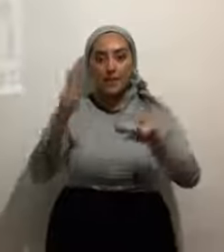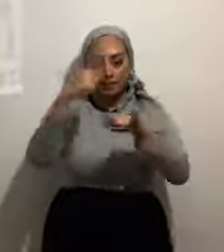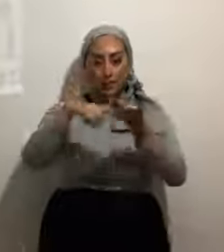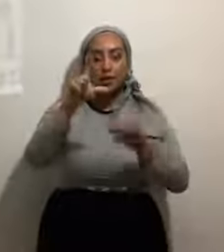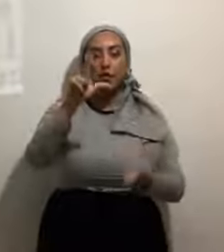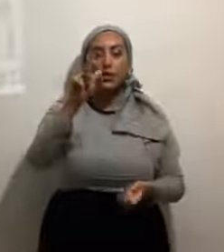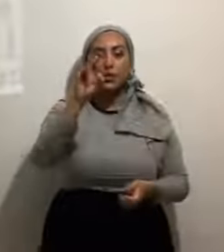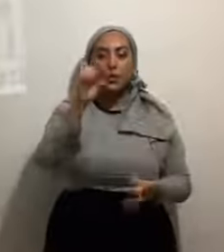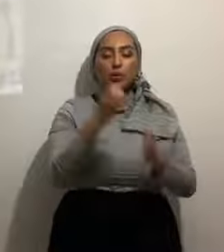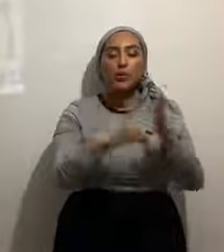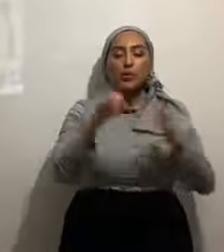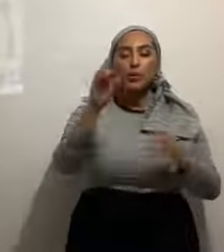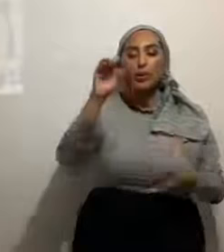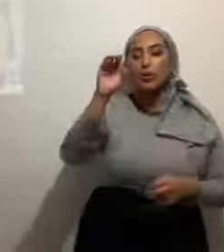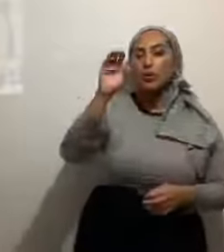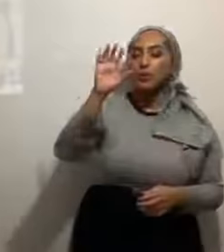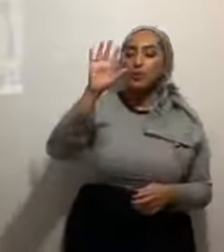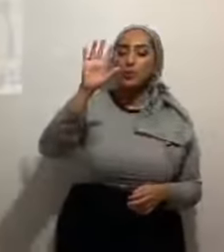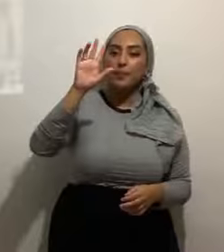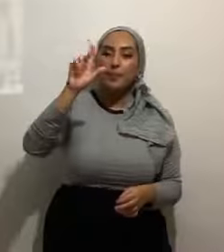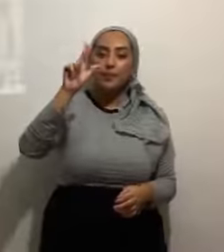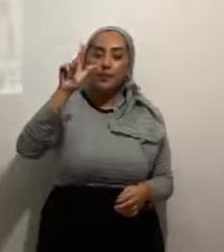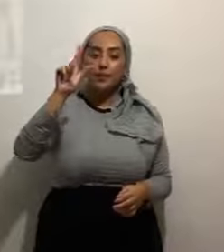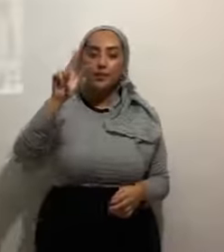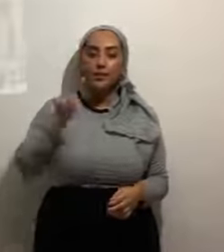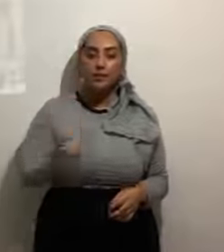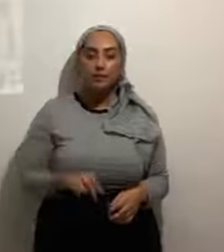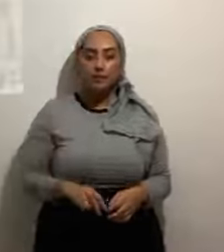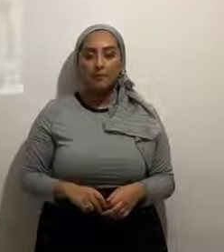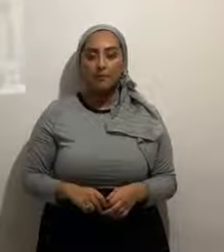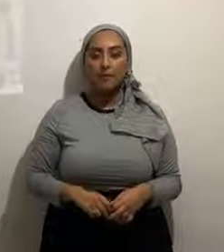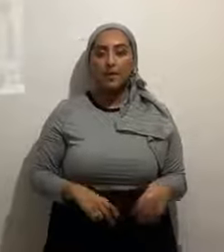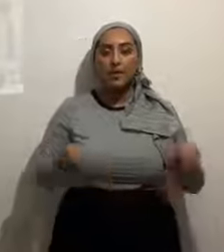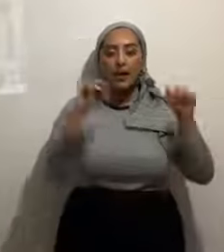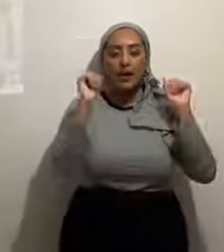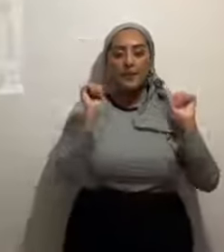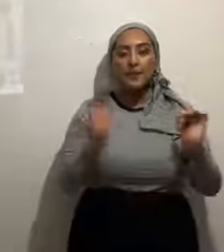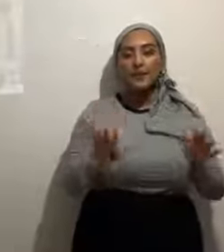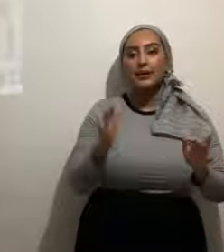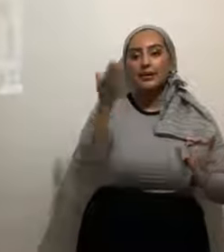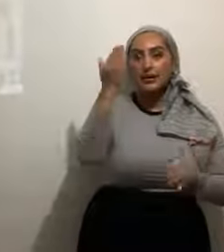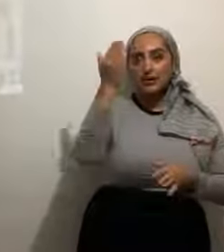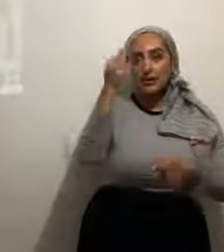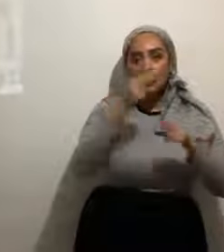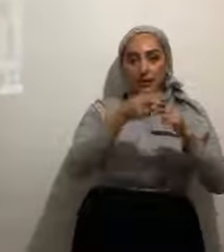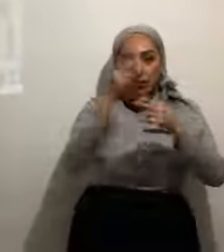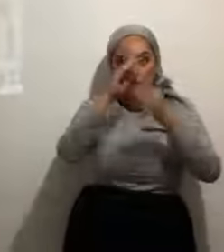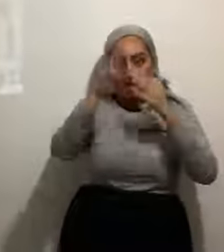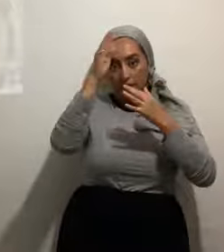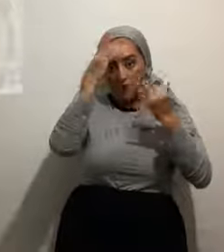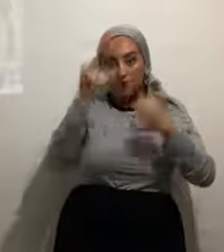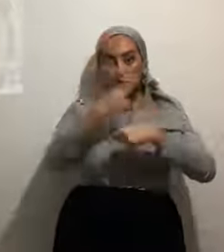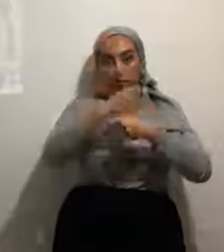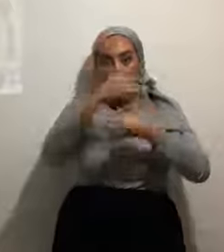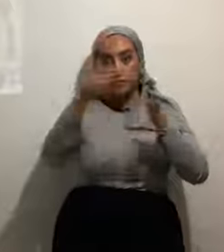23. Lucas 23, bendito es el Abacados. Esta recta final no es tanto decirte